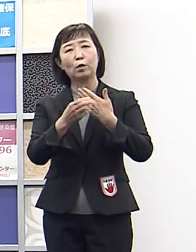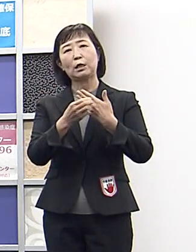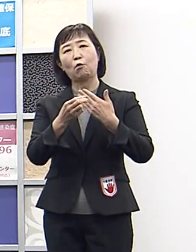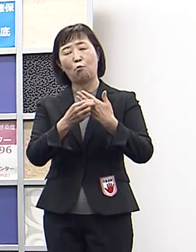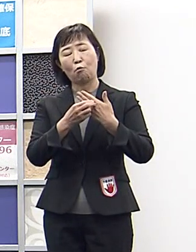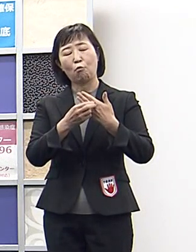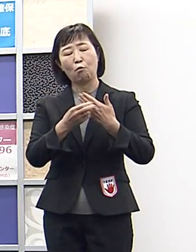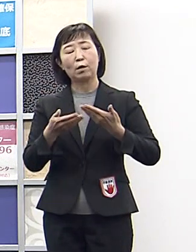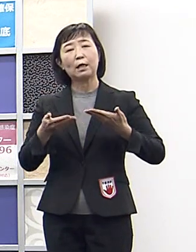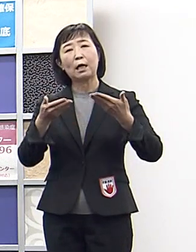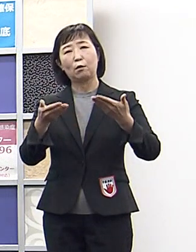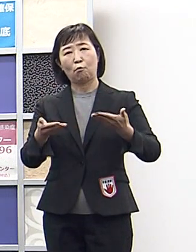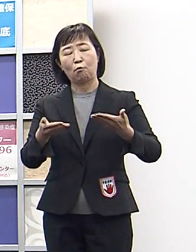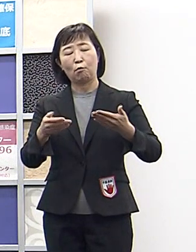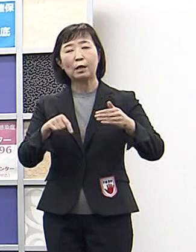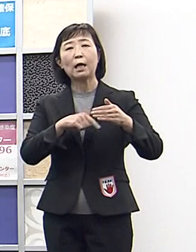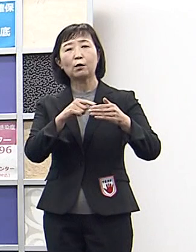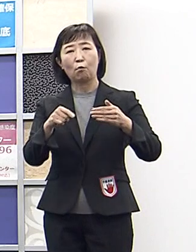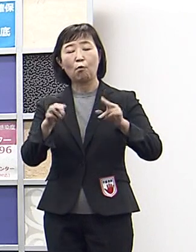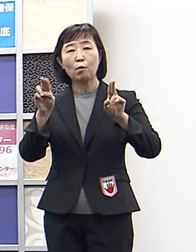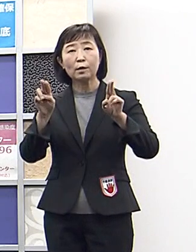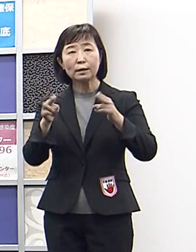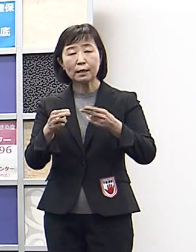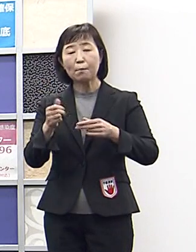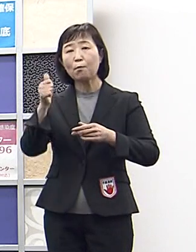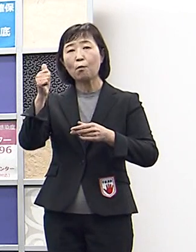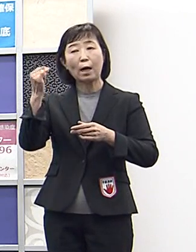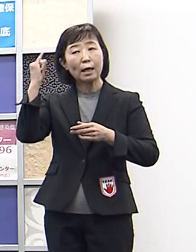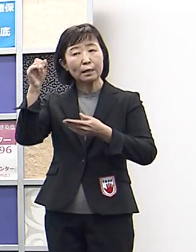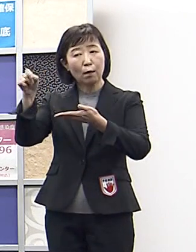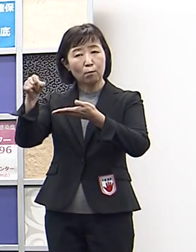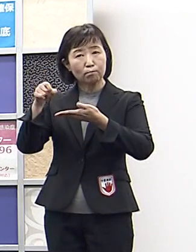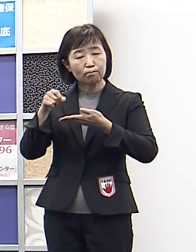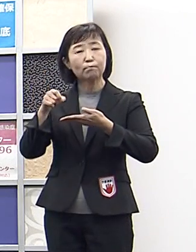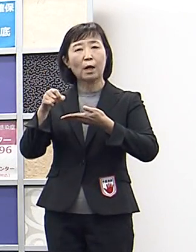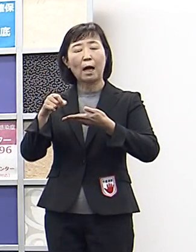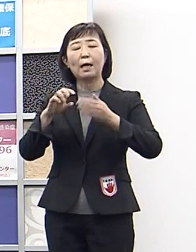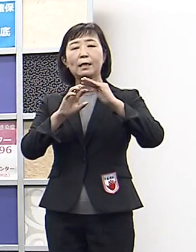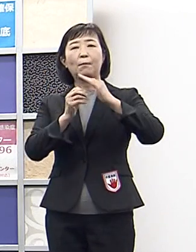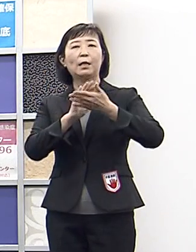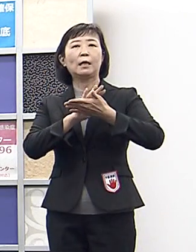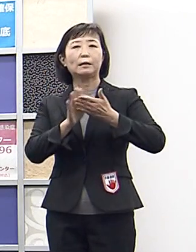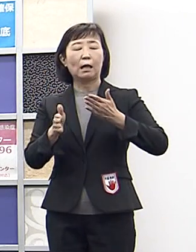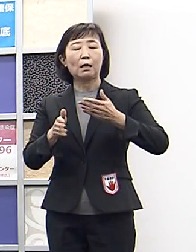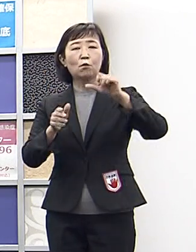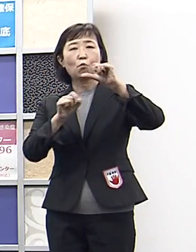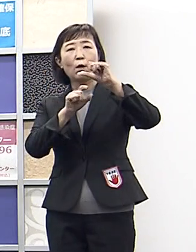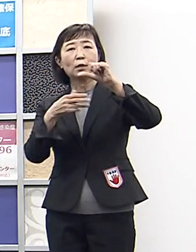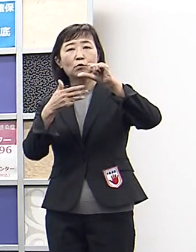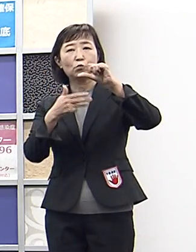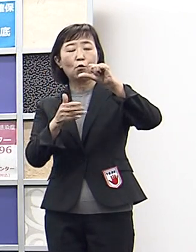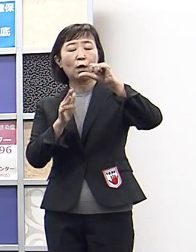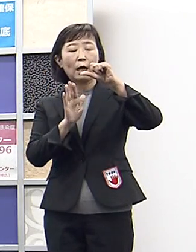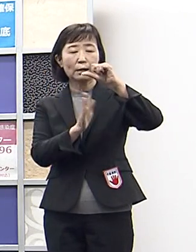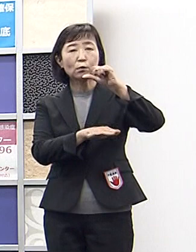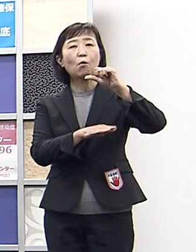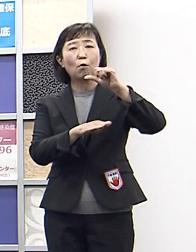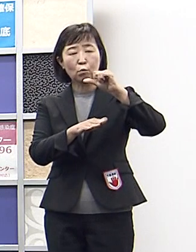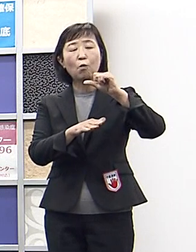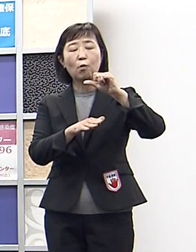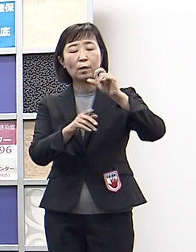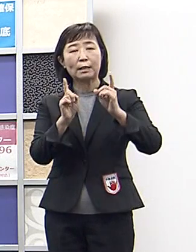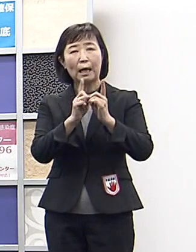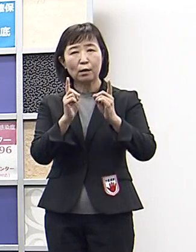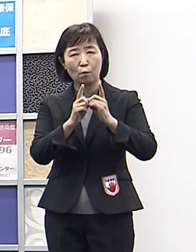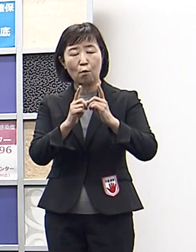ですが専門家会議におけるご意見を踏まえまして本県における5月8日以降の対応を取りまとめまし